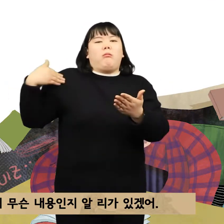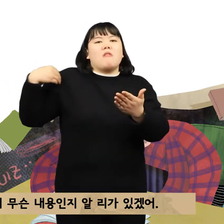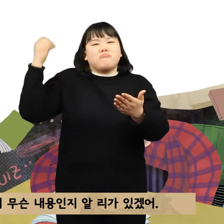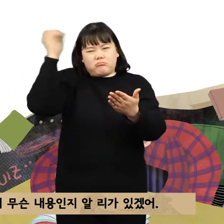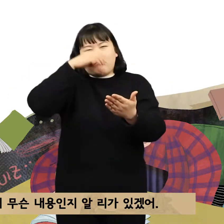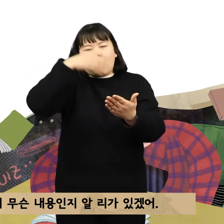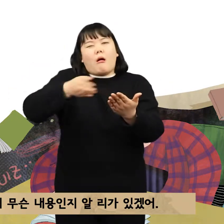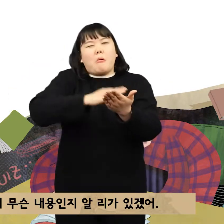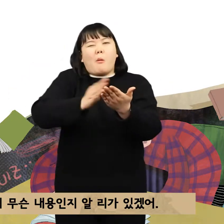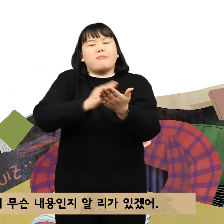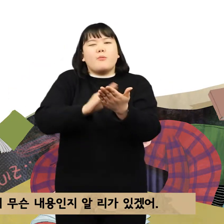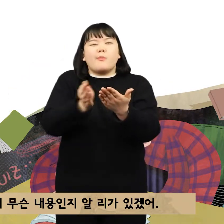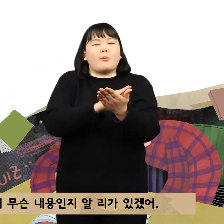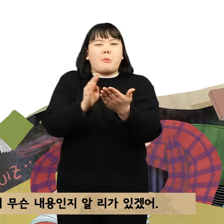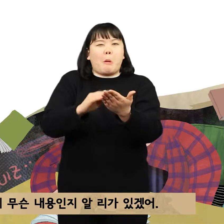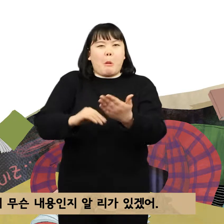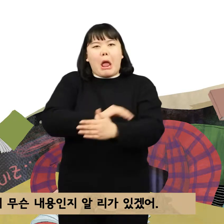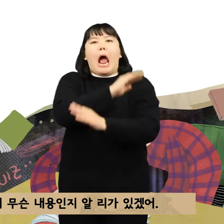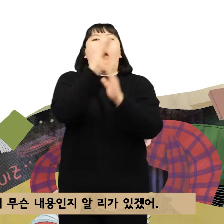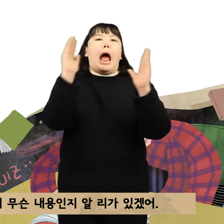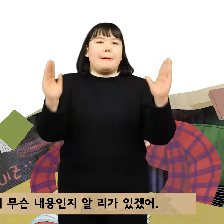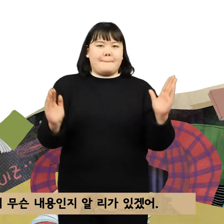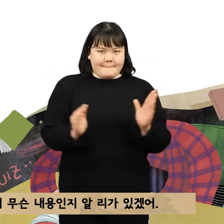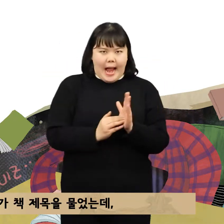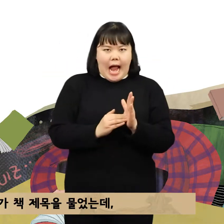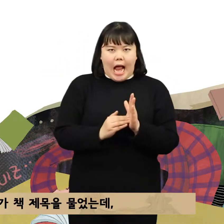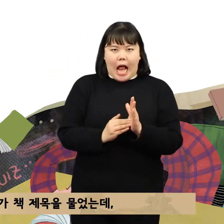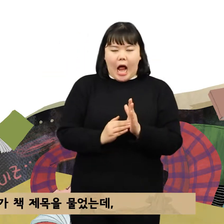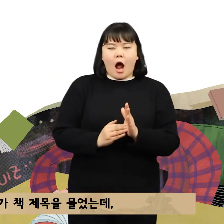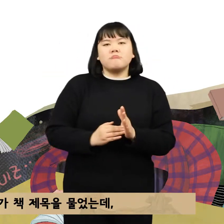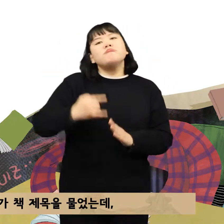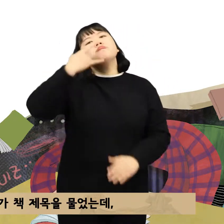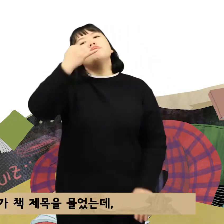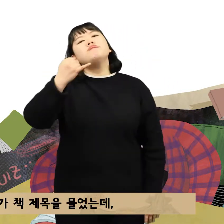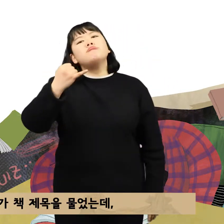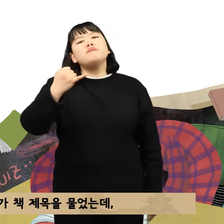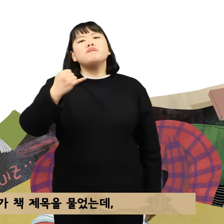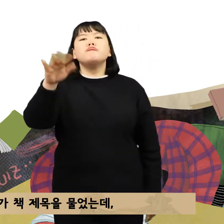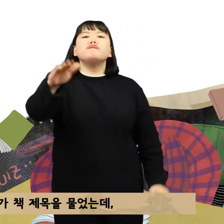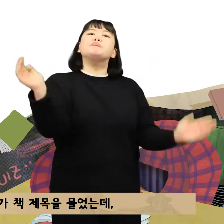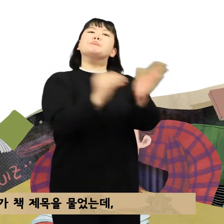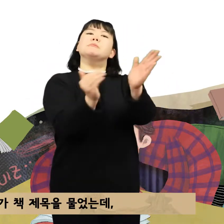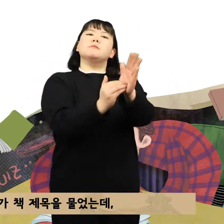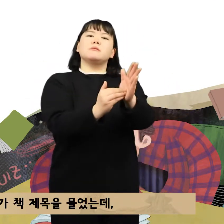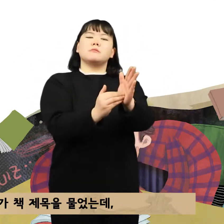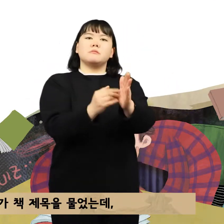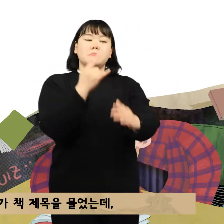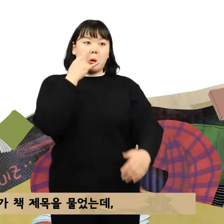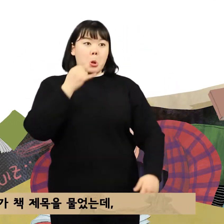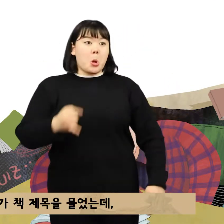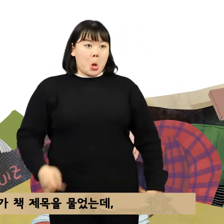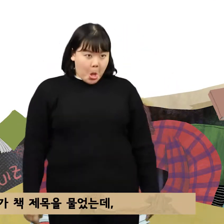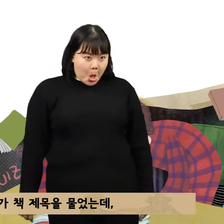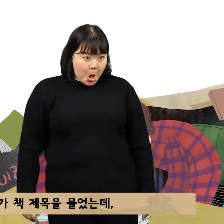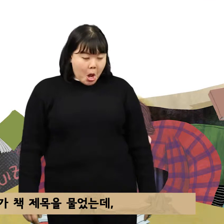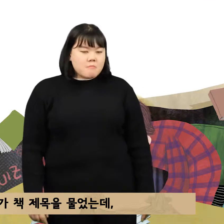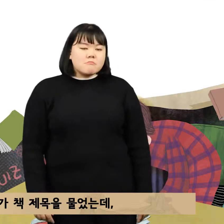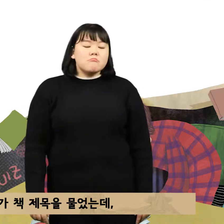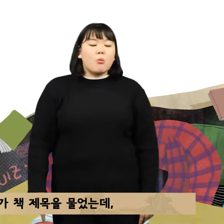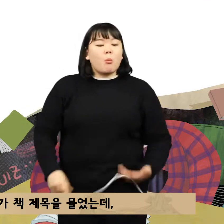읽으니 무슨 내용인지 알 리가 있겠어? 책을 다 읽고 나서 엄마가 책 제목을 물었는데